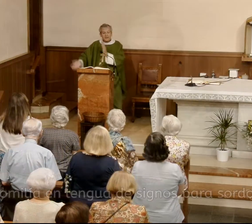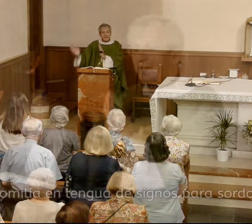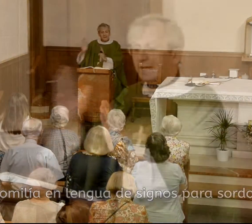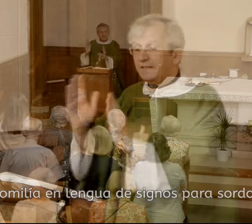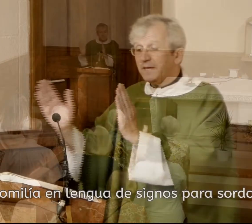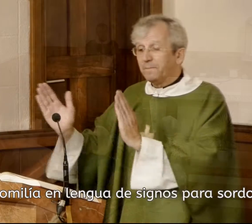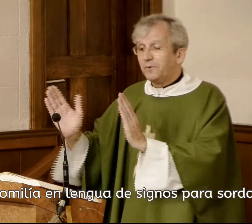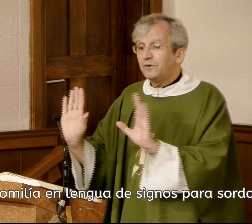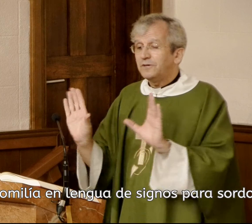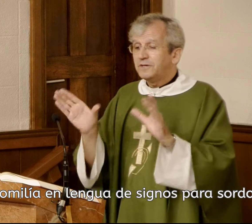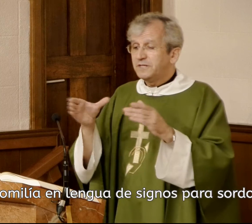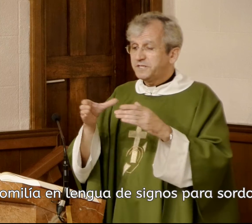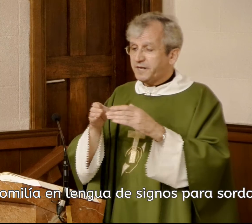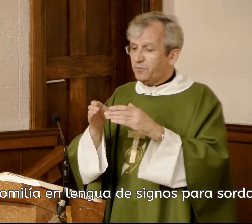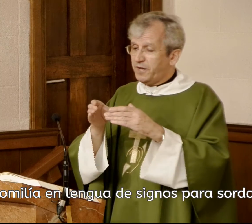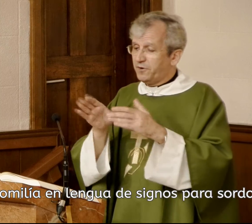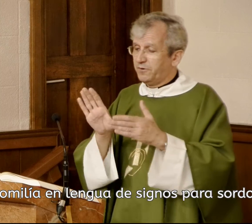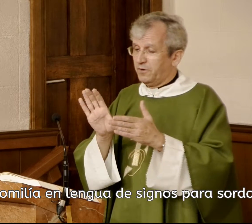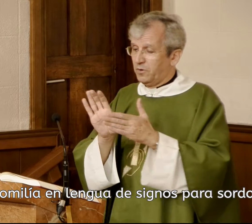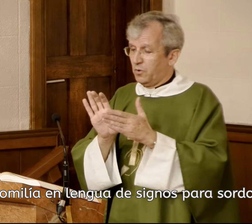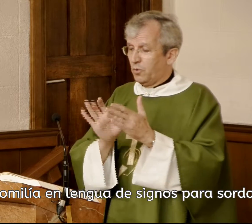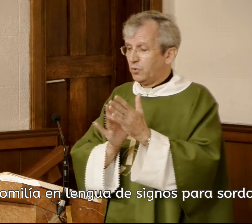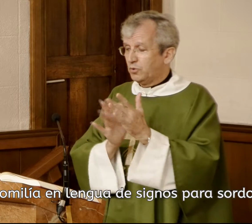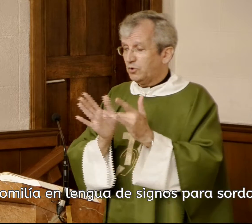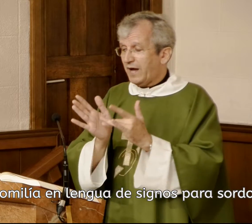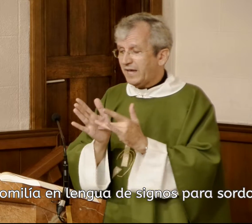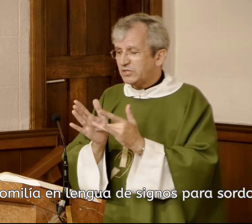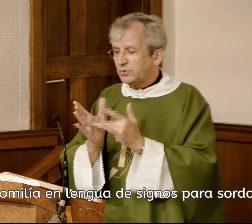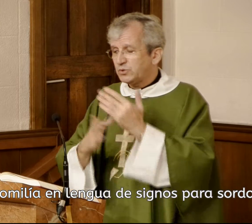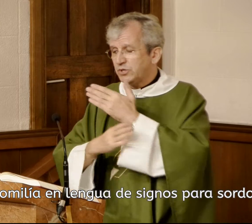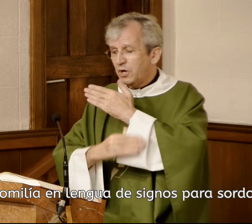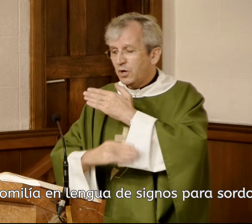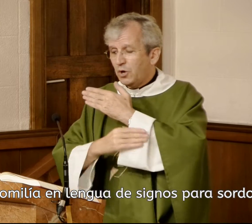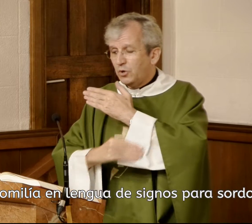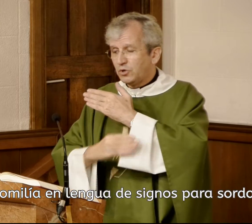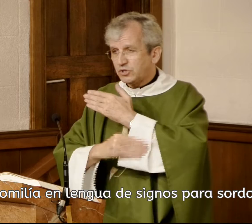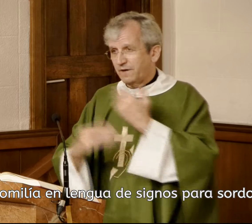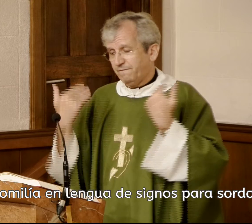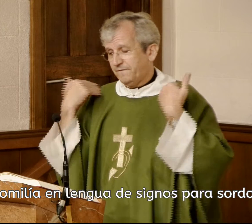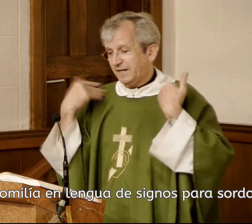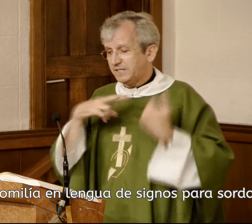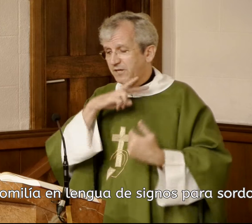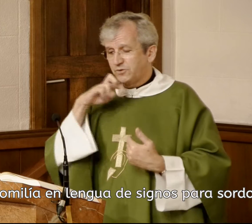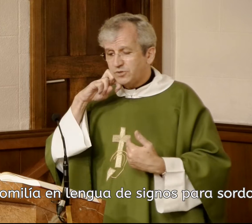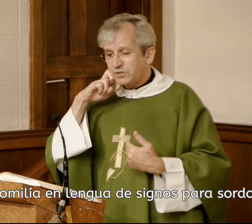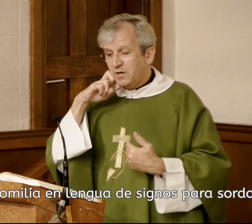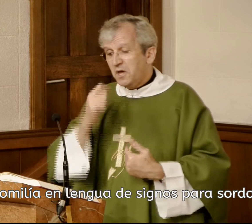En aquel tiempo se reunieron junto a Jesús los fariseos